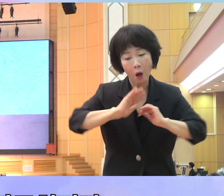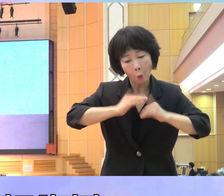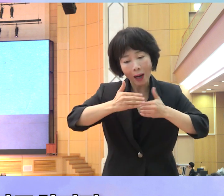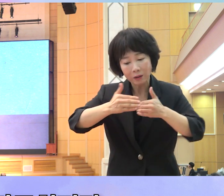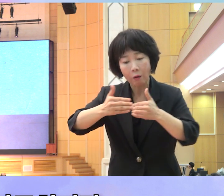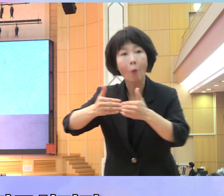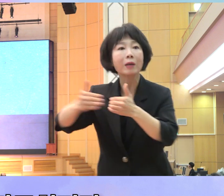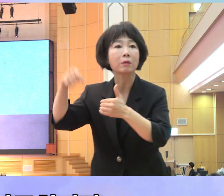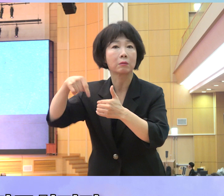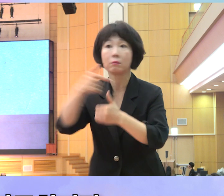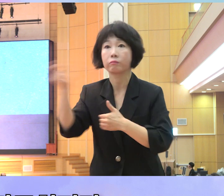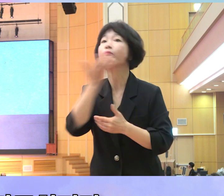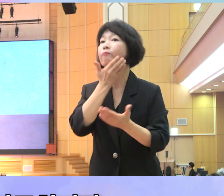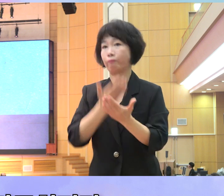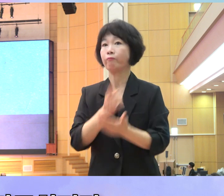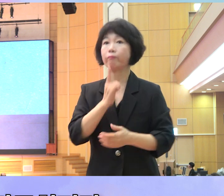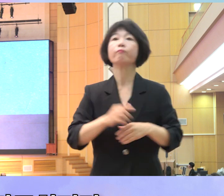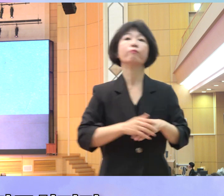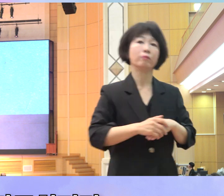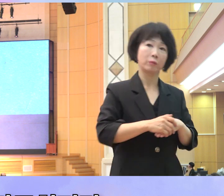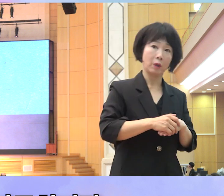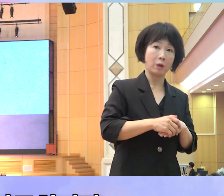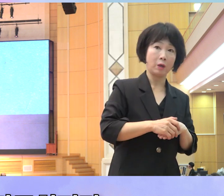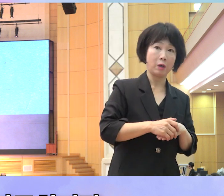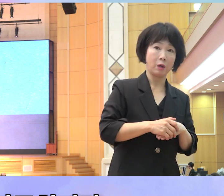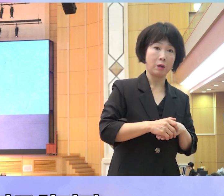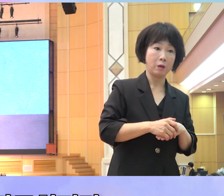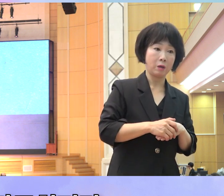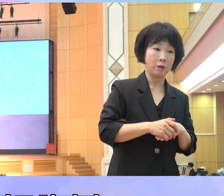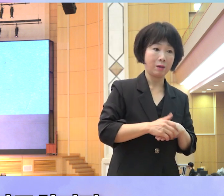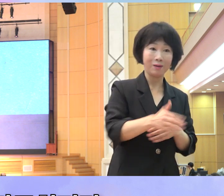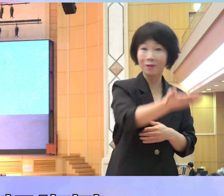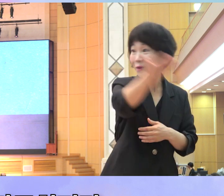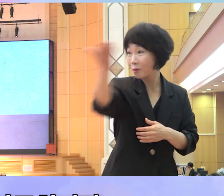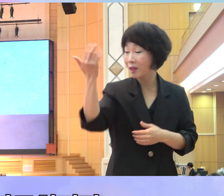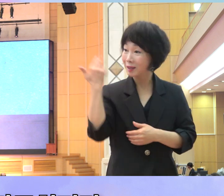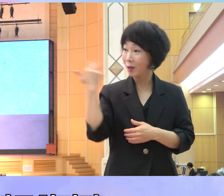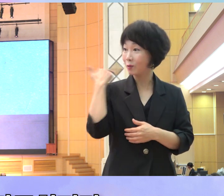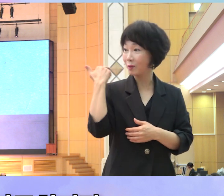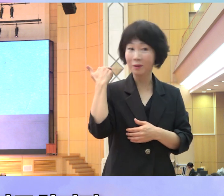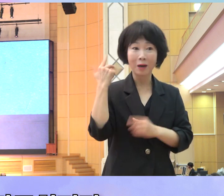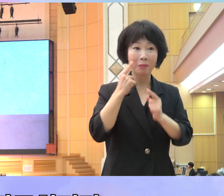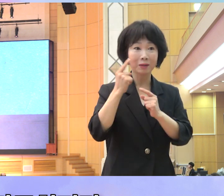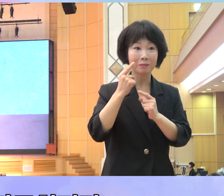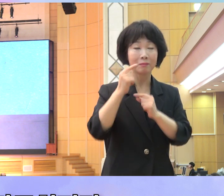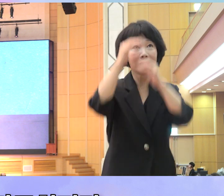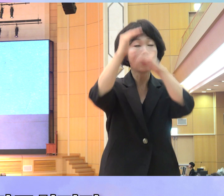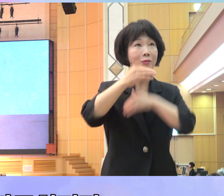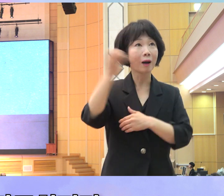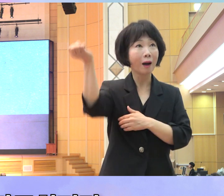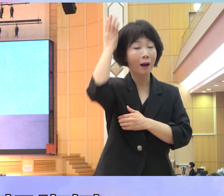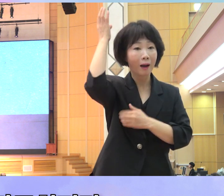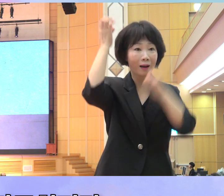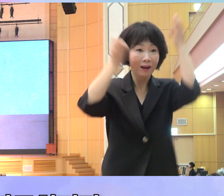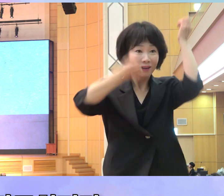분들은 저번 주 말씀이 기억이 안 나시는 것 같아요. 얼굴 표정들을 보니까. 저번